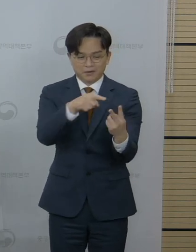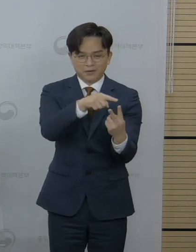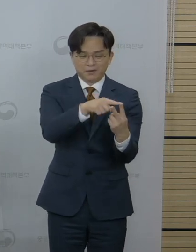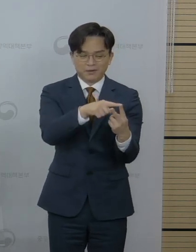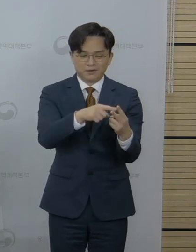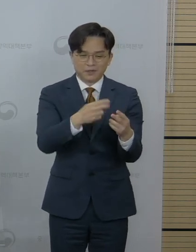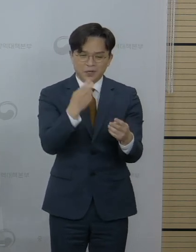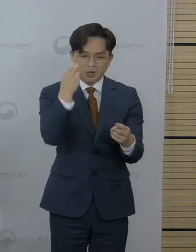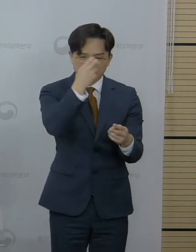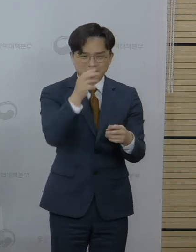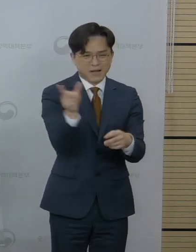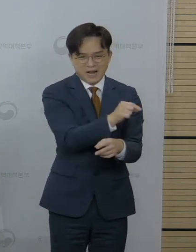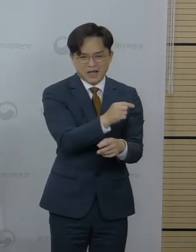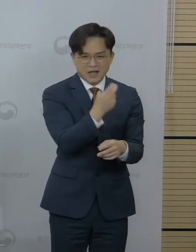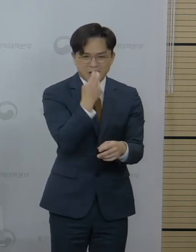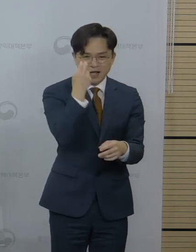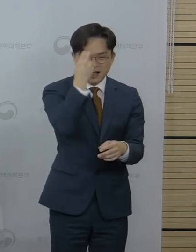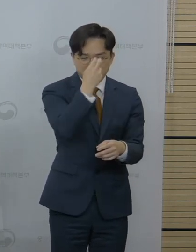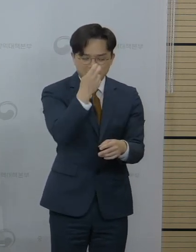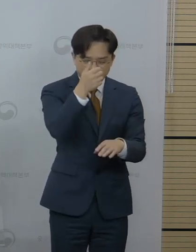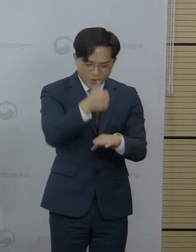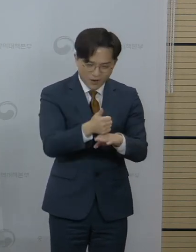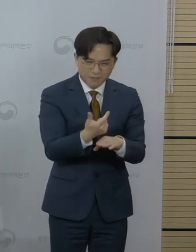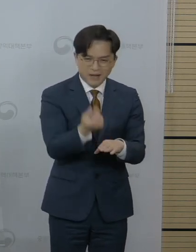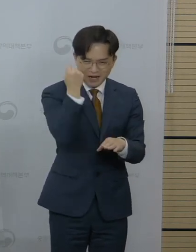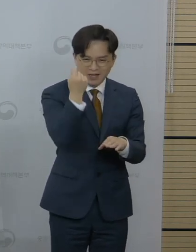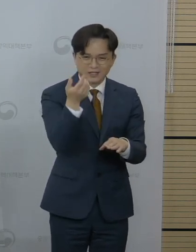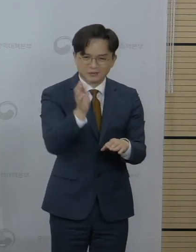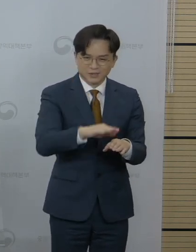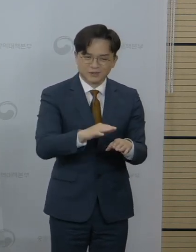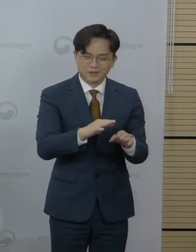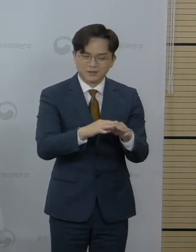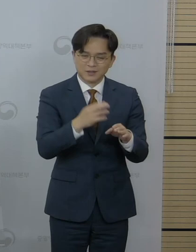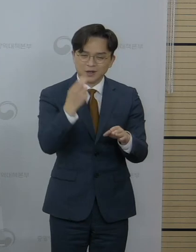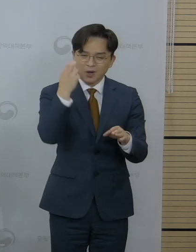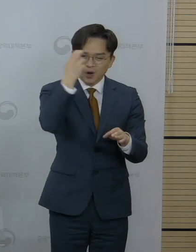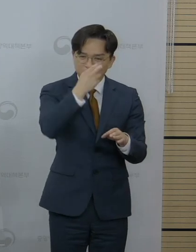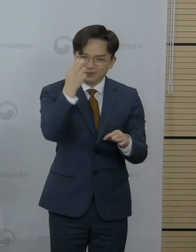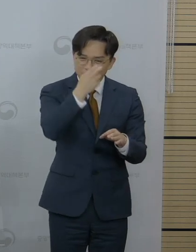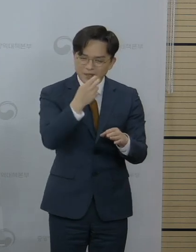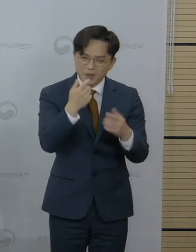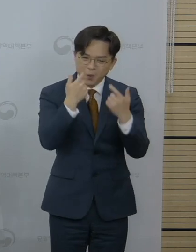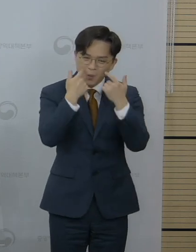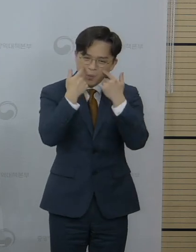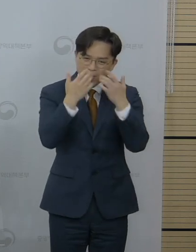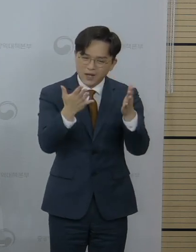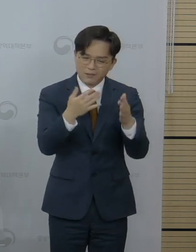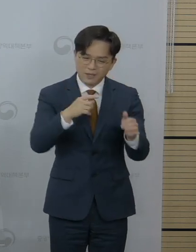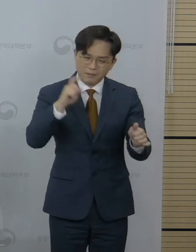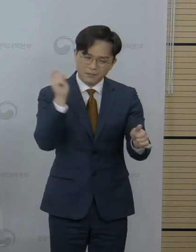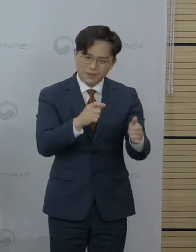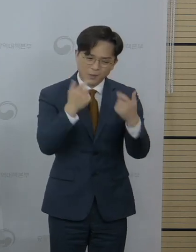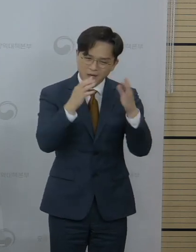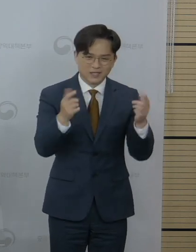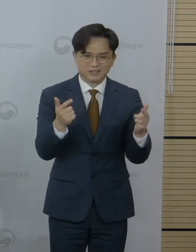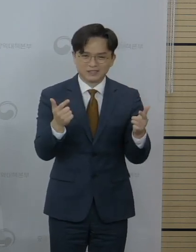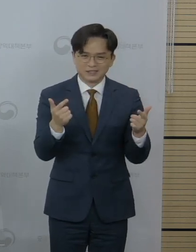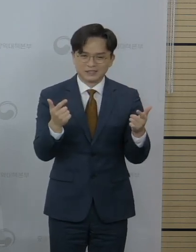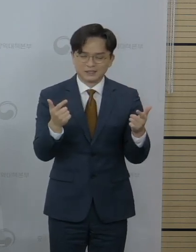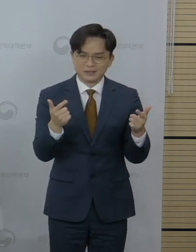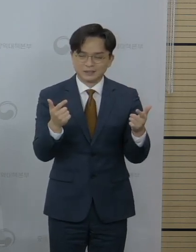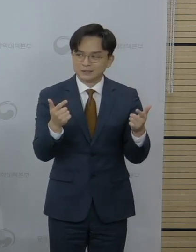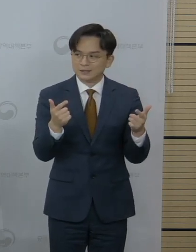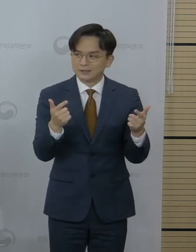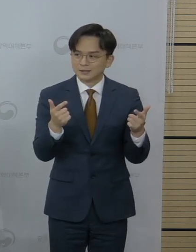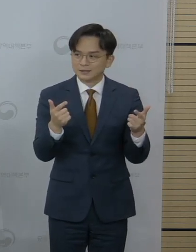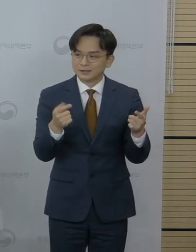않고 다만 일종의 선별검사로서 즉 개념 자체는 고위험 집단 또는 고위험